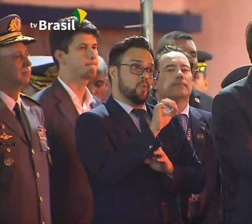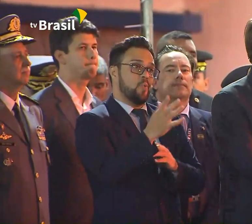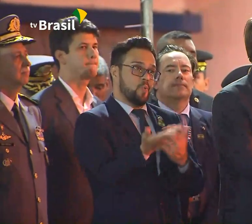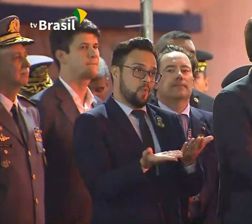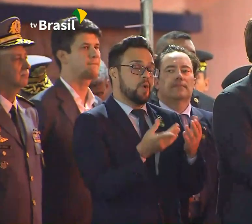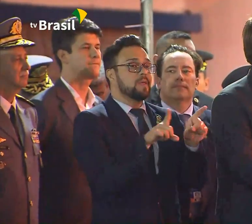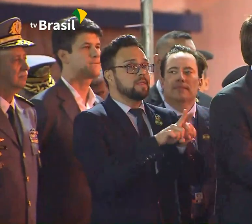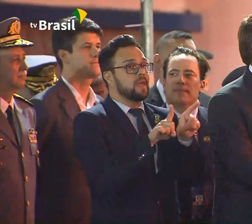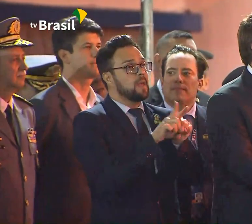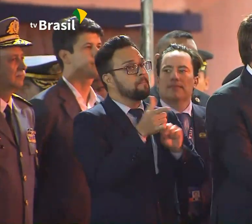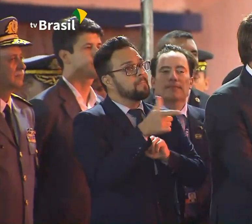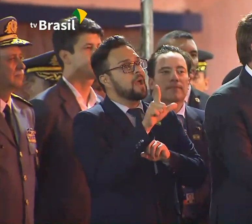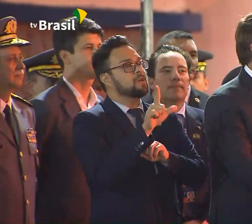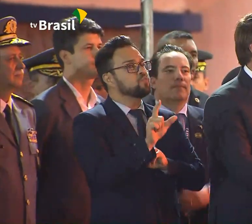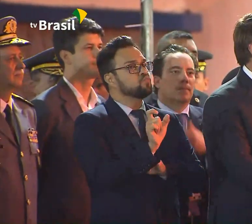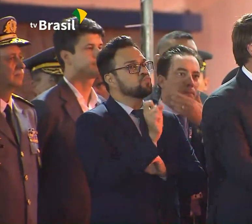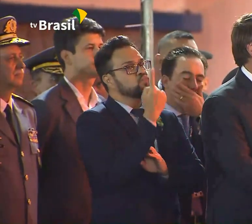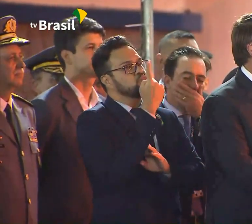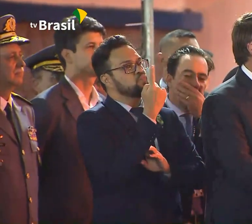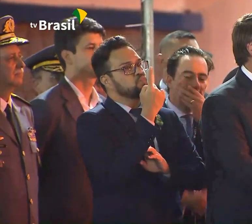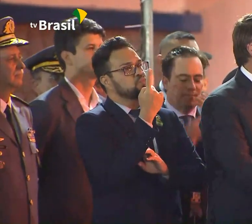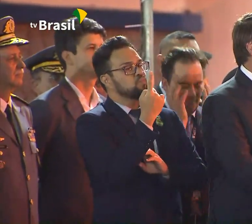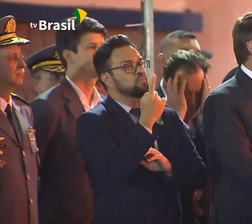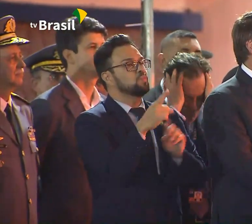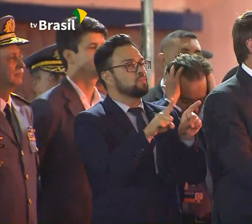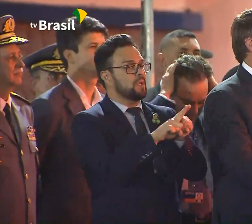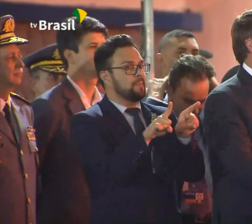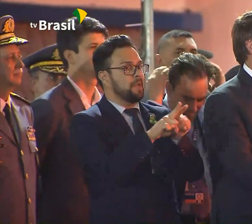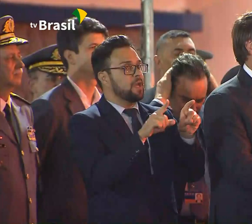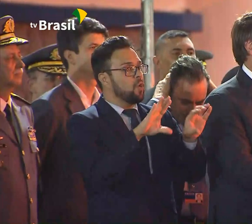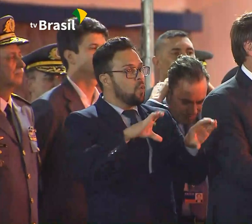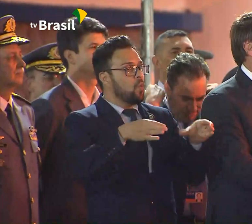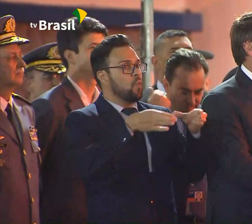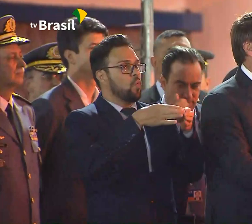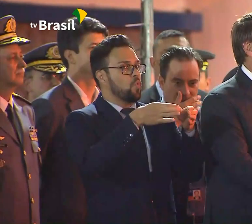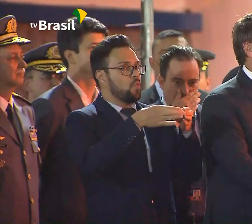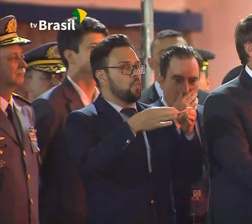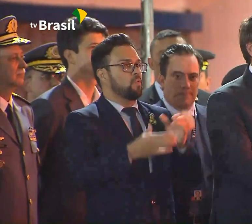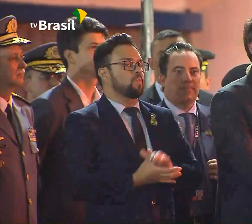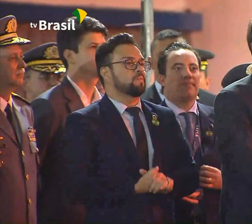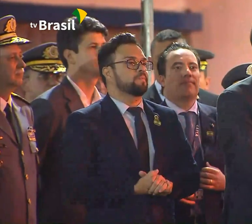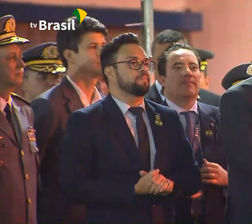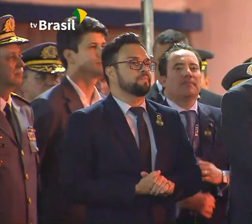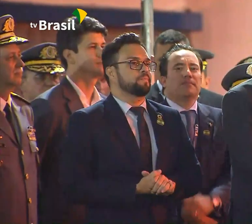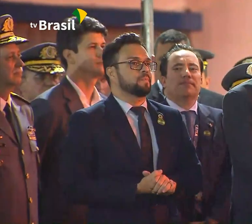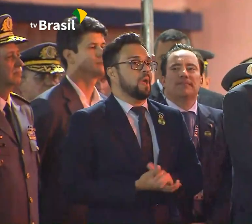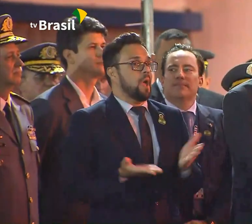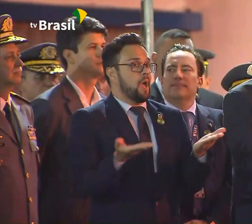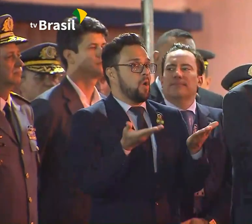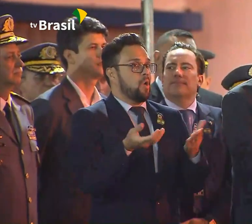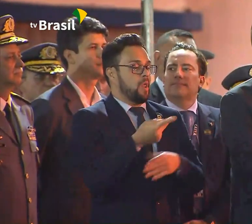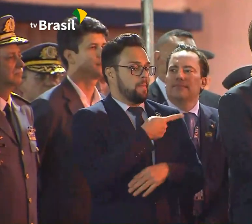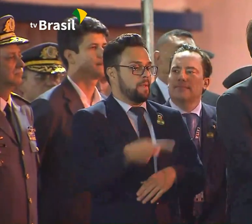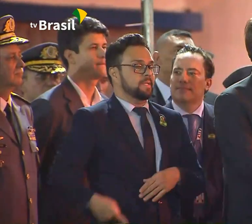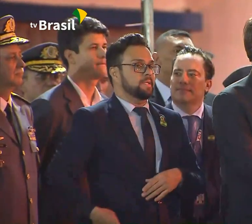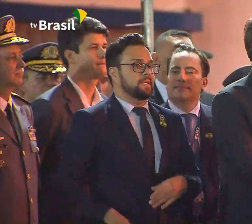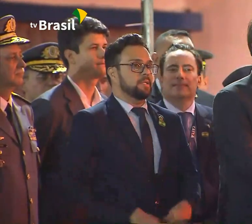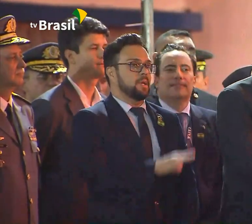tem mais um na linha de frente da minha equipe, o atual presidente do